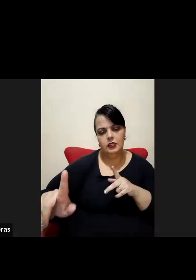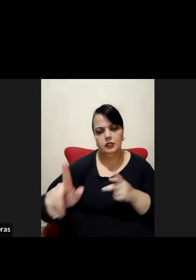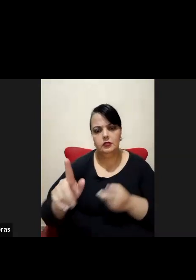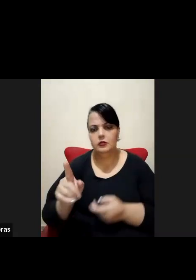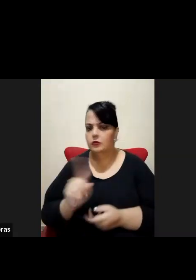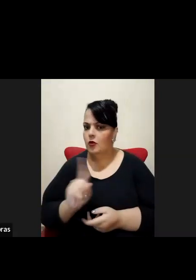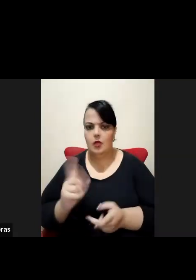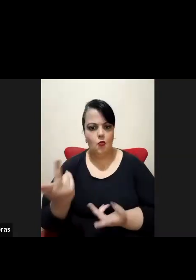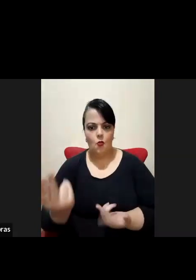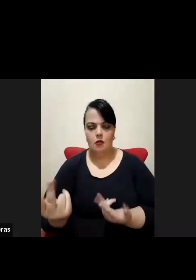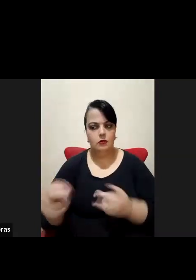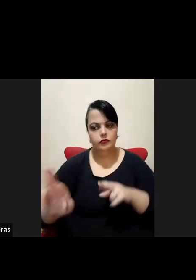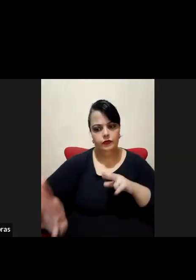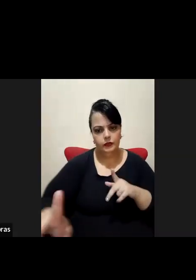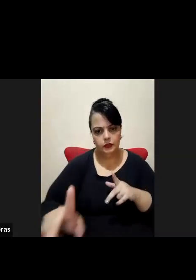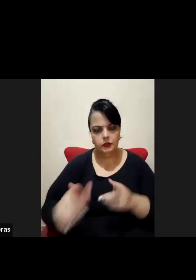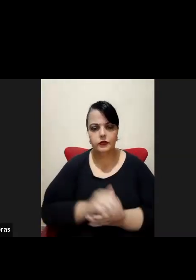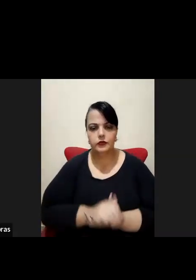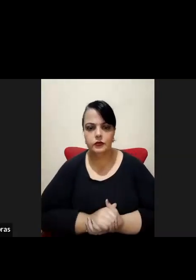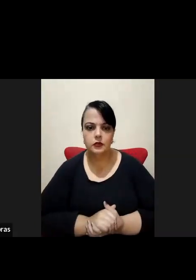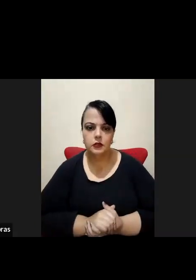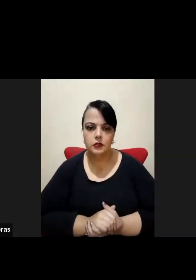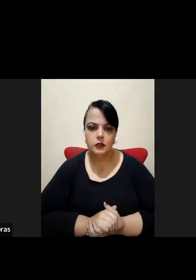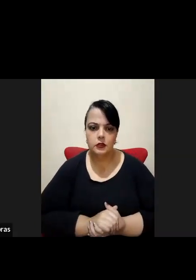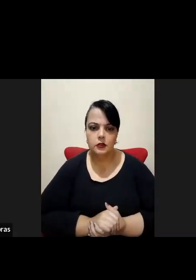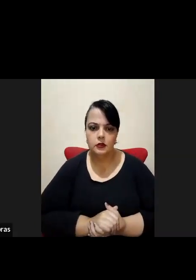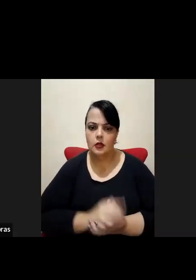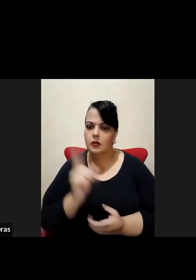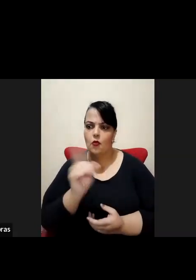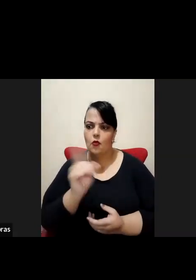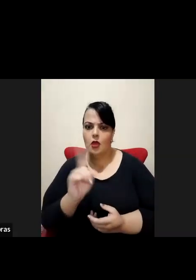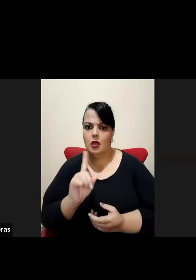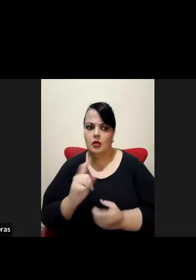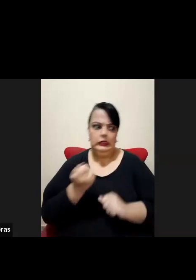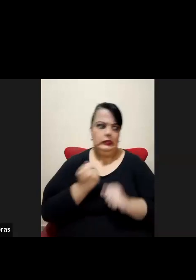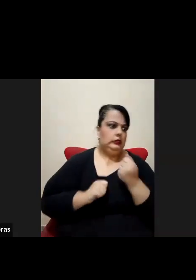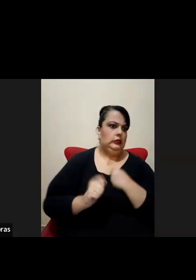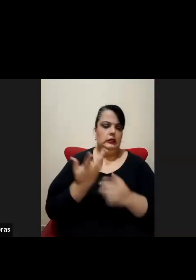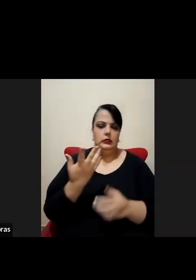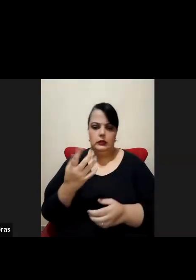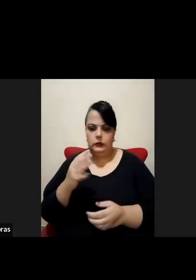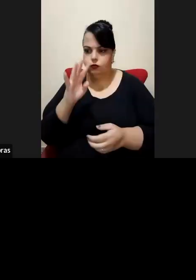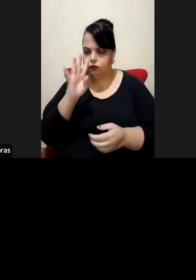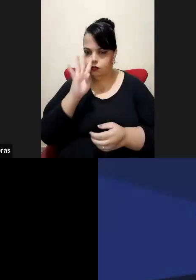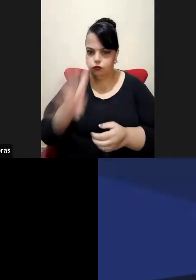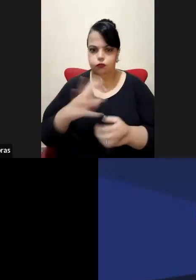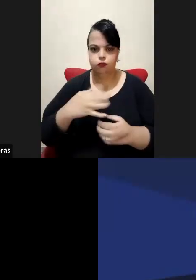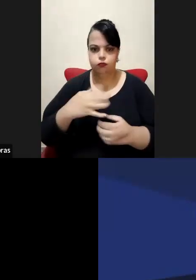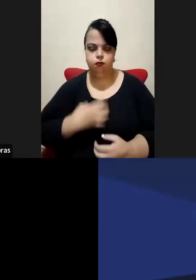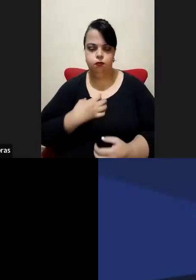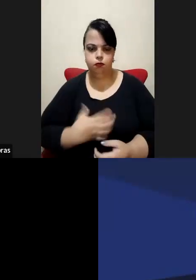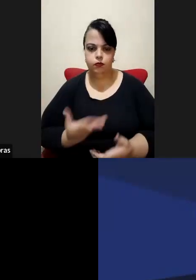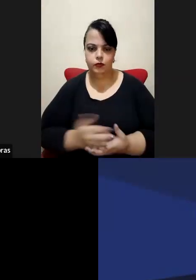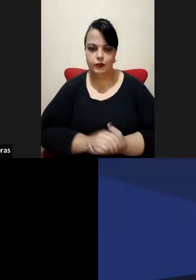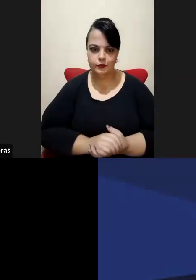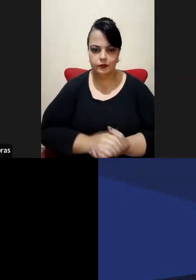maneira que não seja agressiva ou hostil com o outro, né, que não invalide o outro.